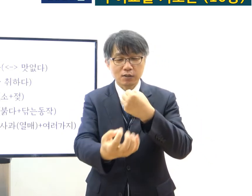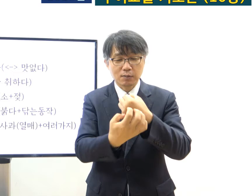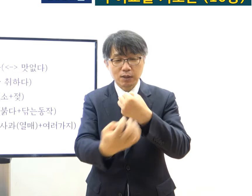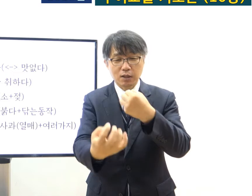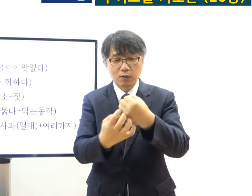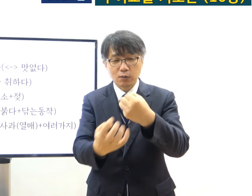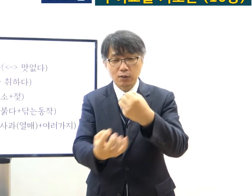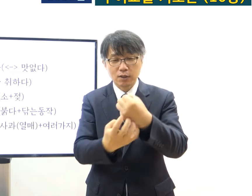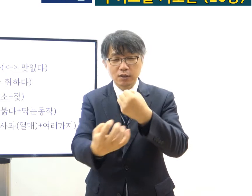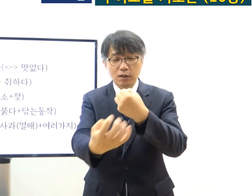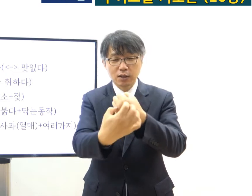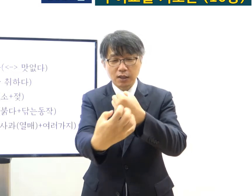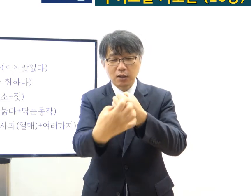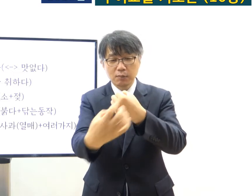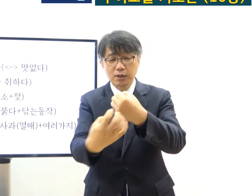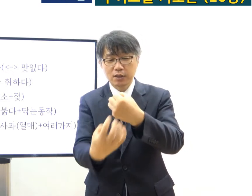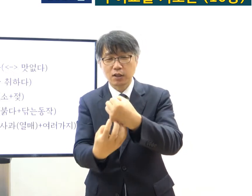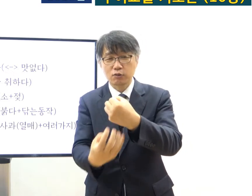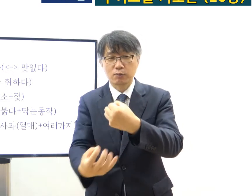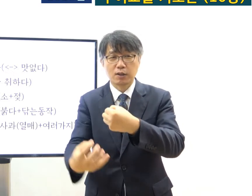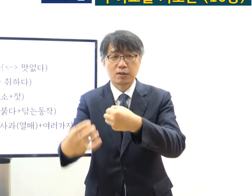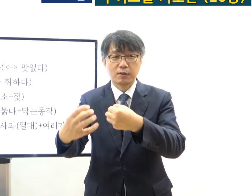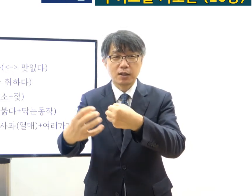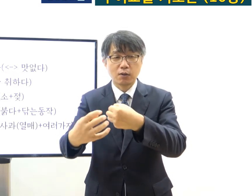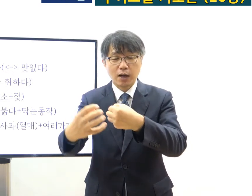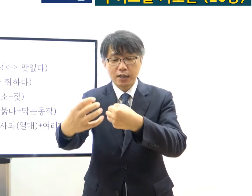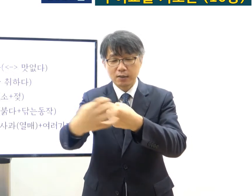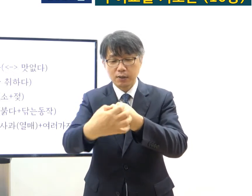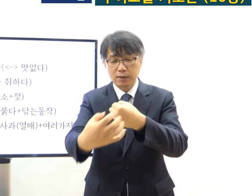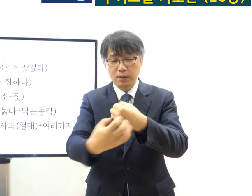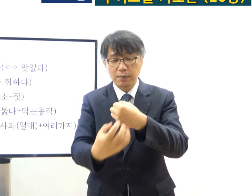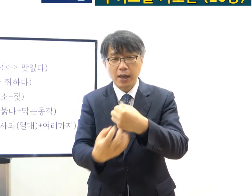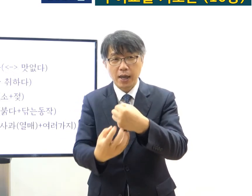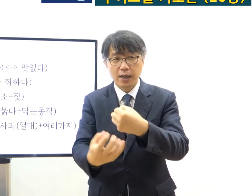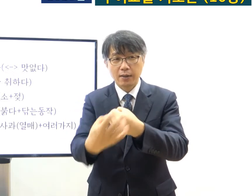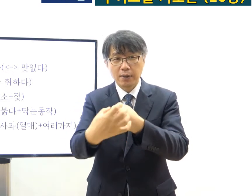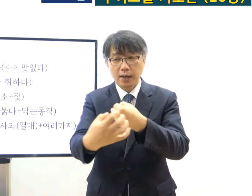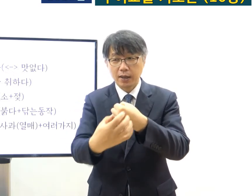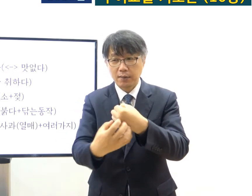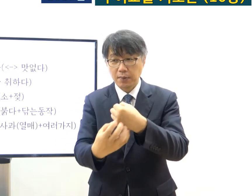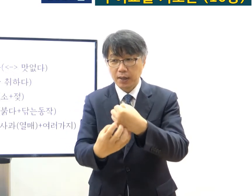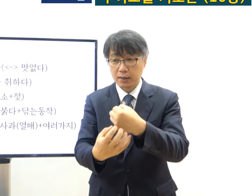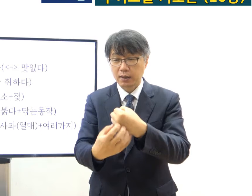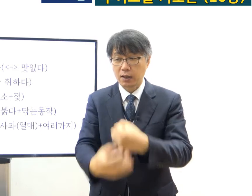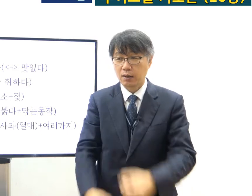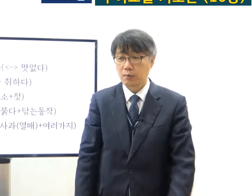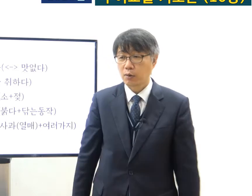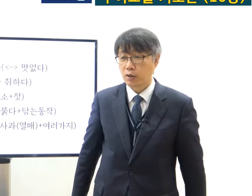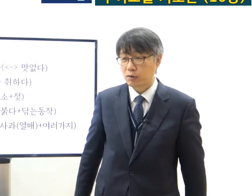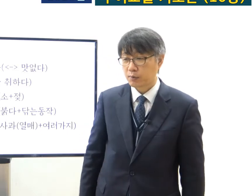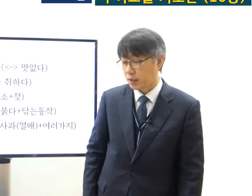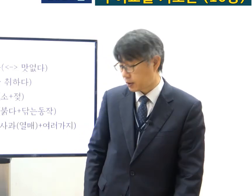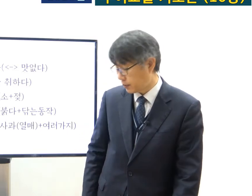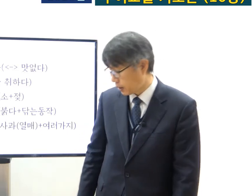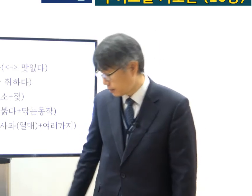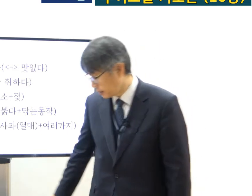것처럼 이렇게 점을 찍어 주시면 되겠습니다. 과일이 있으면 배 이렇게 표현해 주시면 되겠습니다.